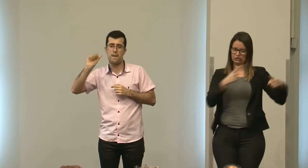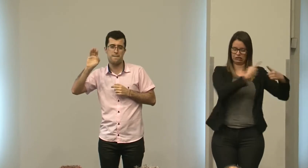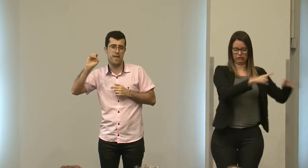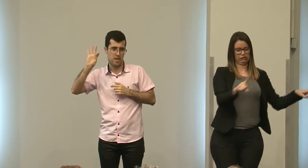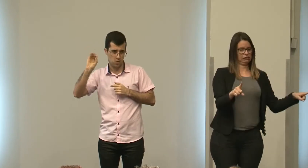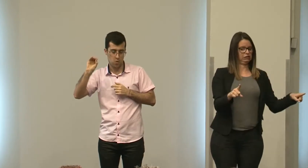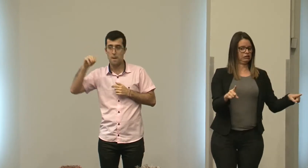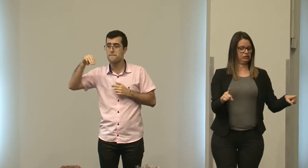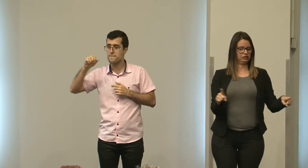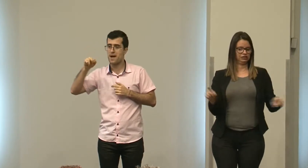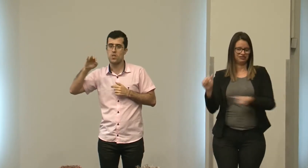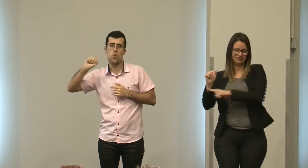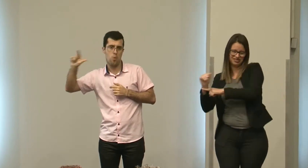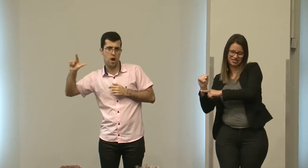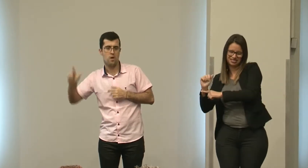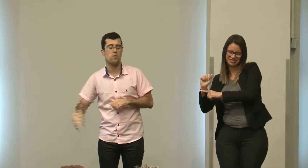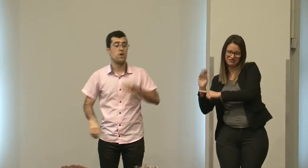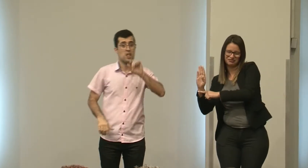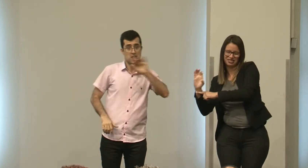alfabeto